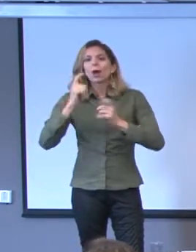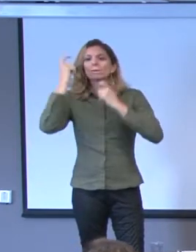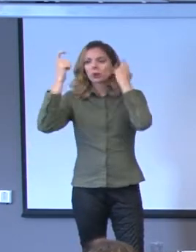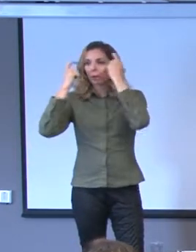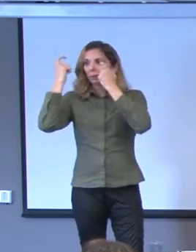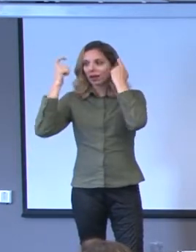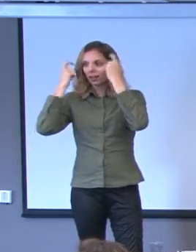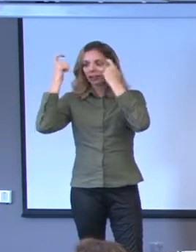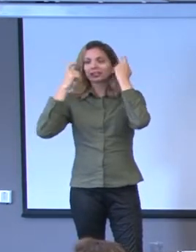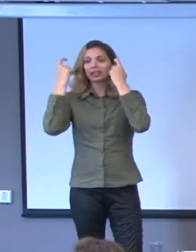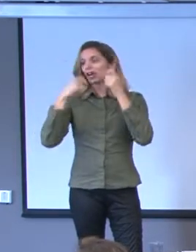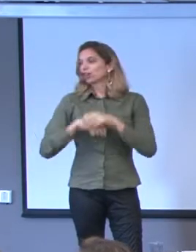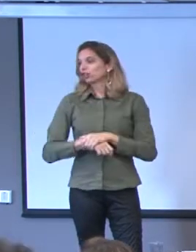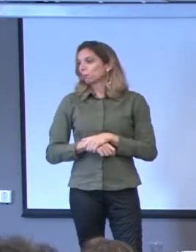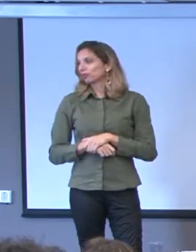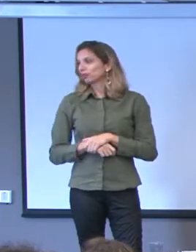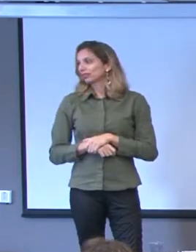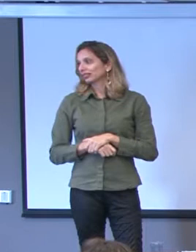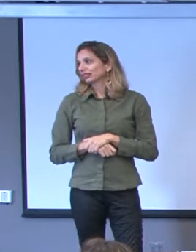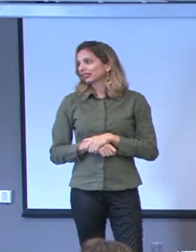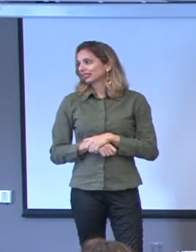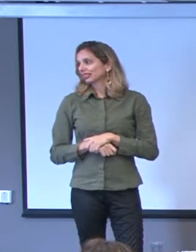bastante. Será que é o meu?